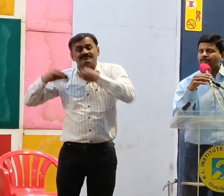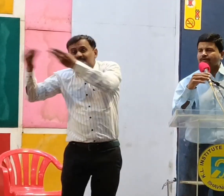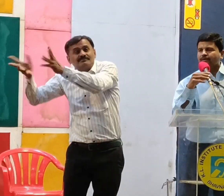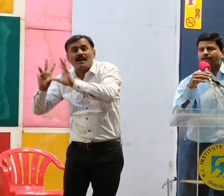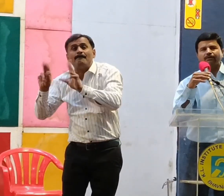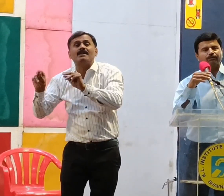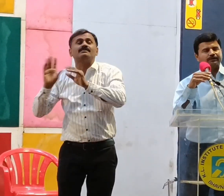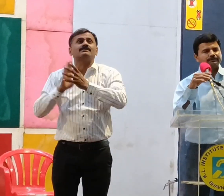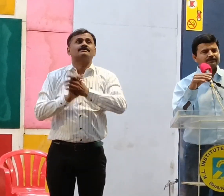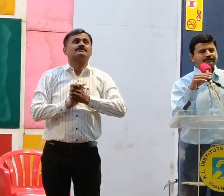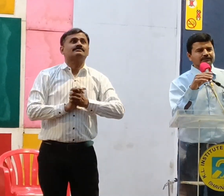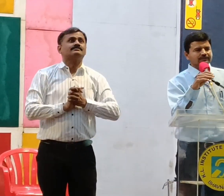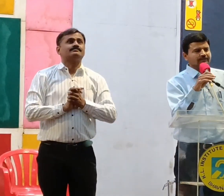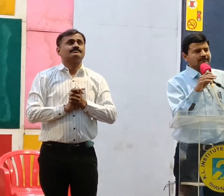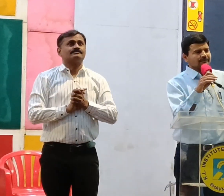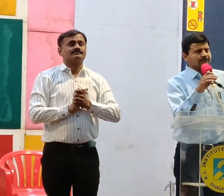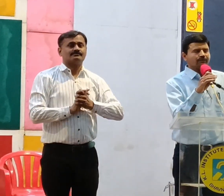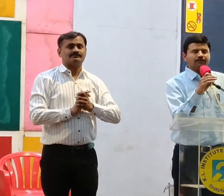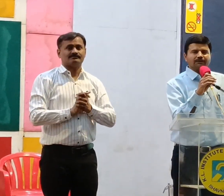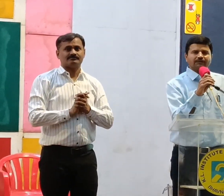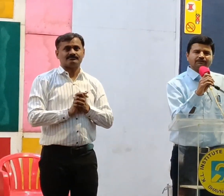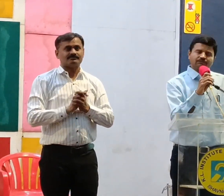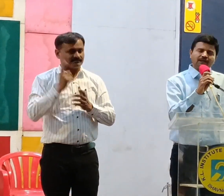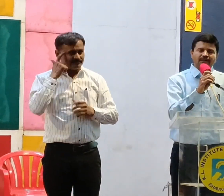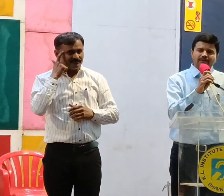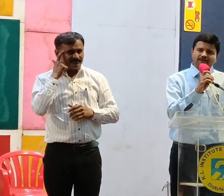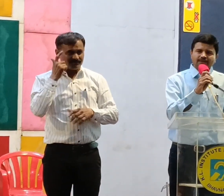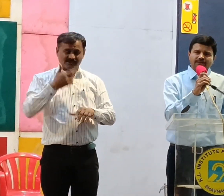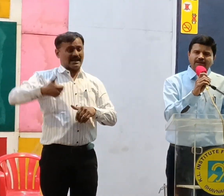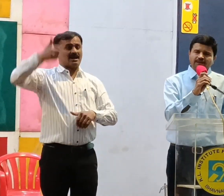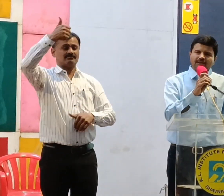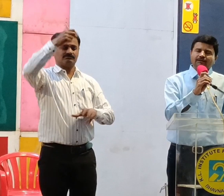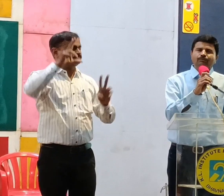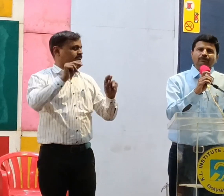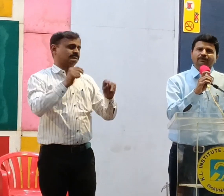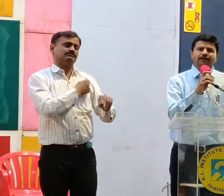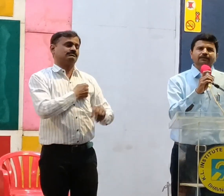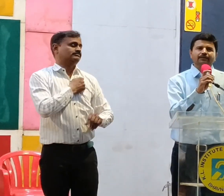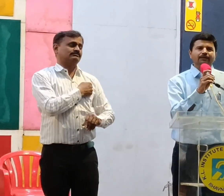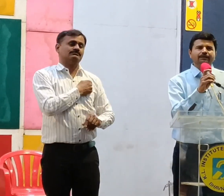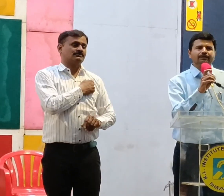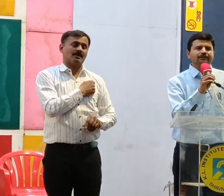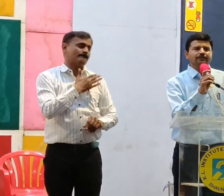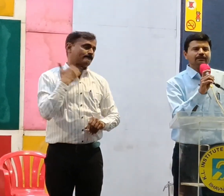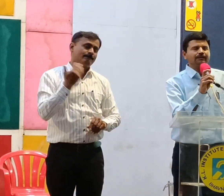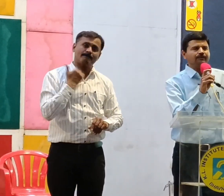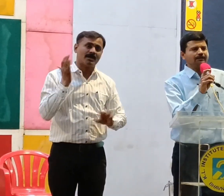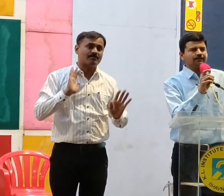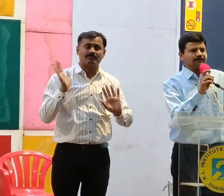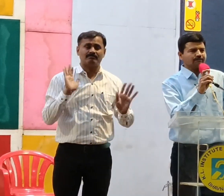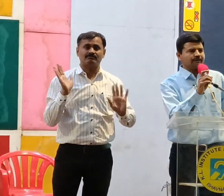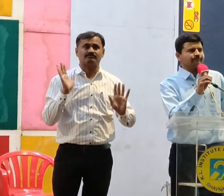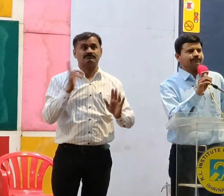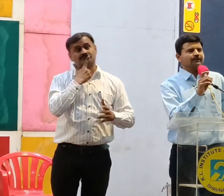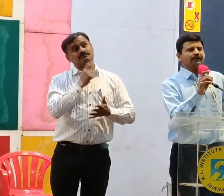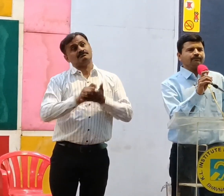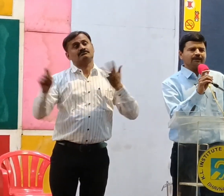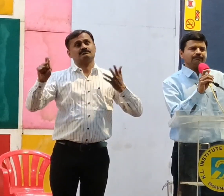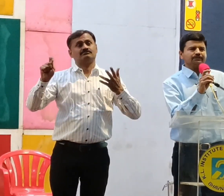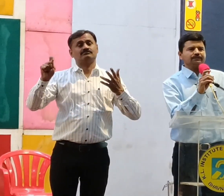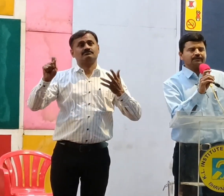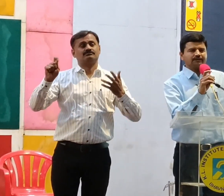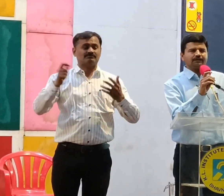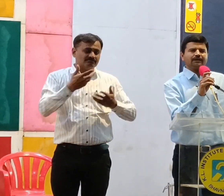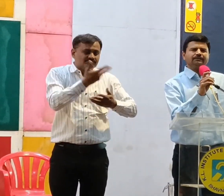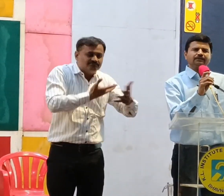દેવાનું ન હોય. ઓલો સોદાગર કહે છે કે ના ના, એવું ન કરે, એ એમ નહીં કરીએ આપણે. એ